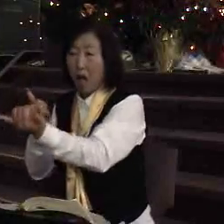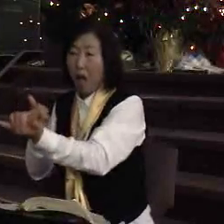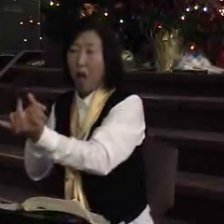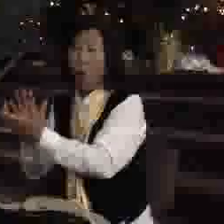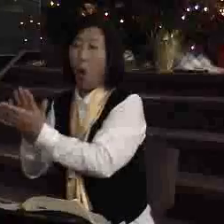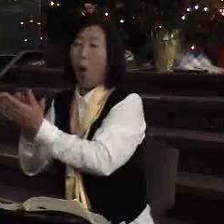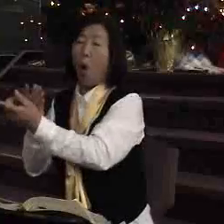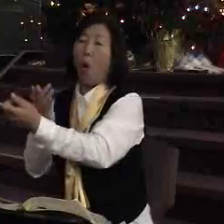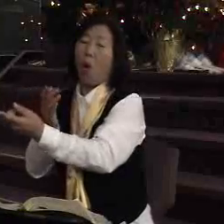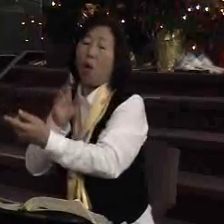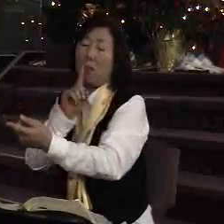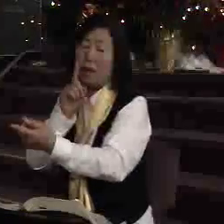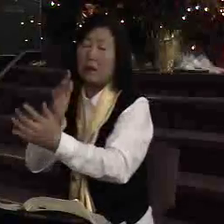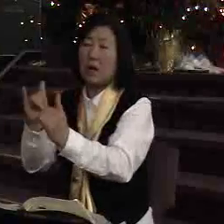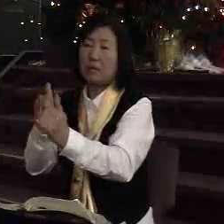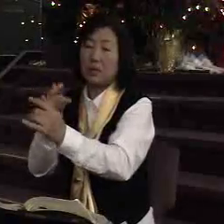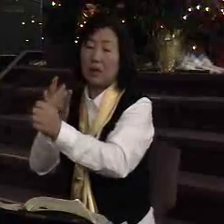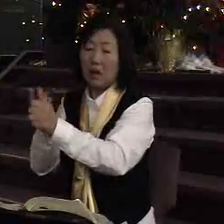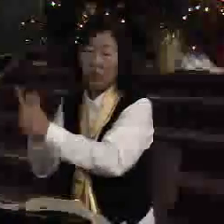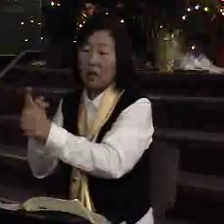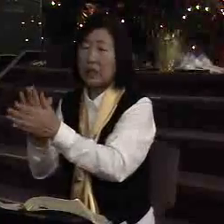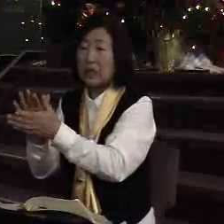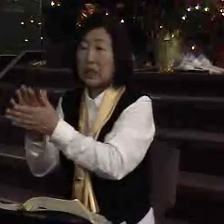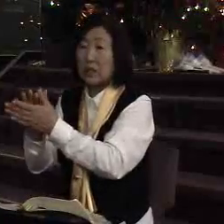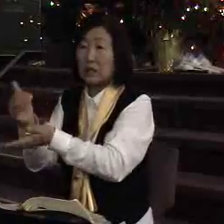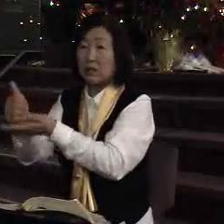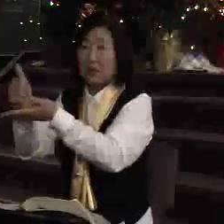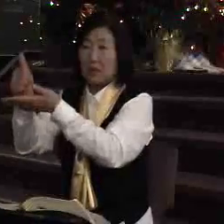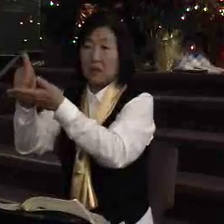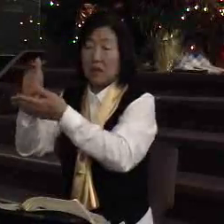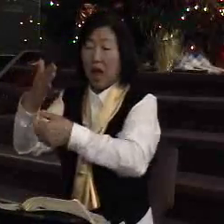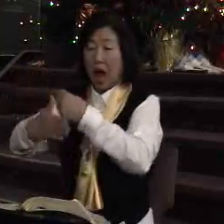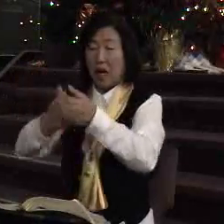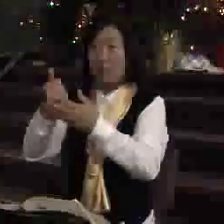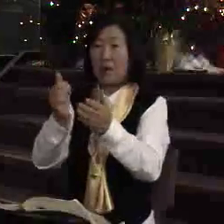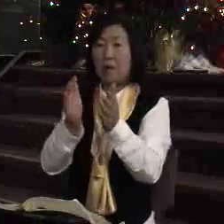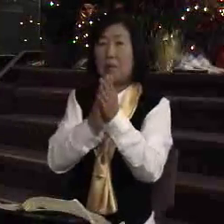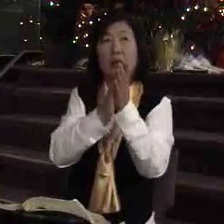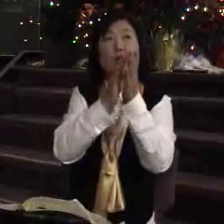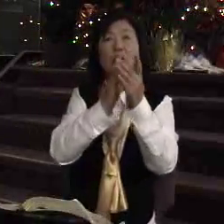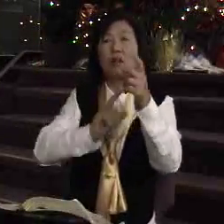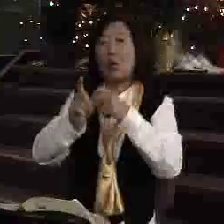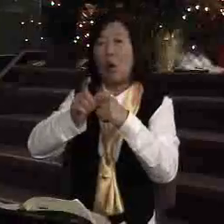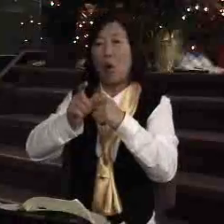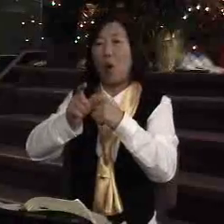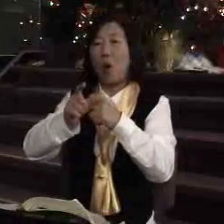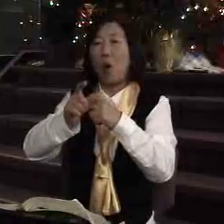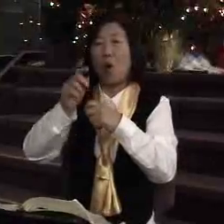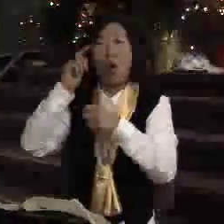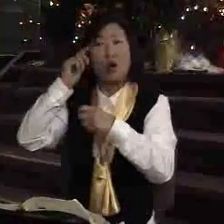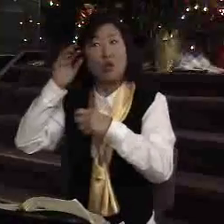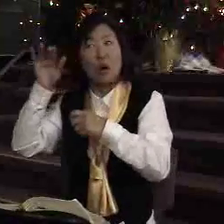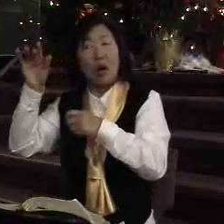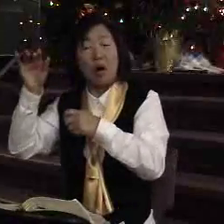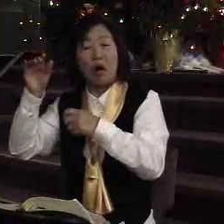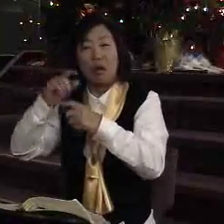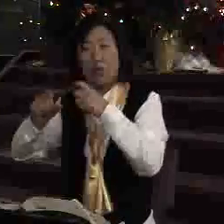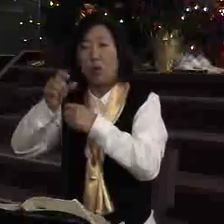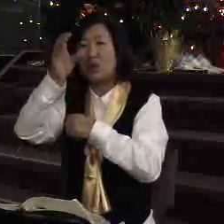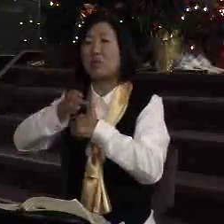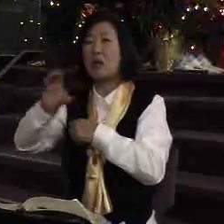박수이구나. 사람들의 칭송보다 하나님의 박수를 더욱더 추구하는 게 십자가뿐이